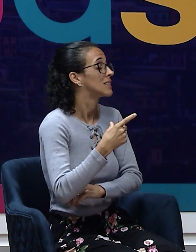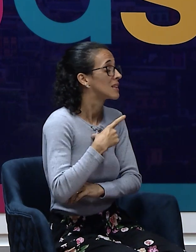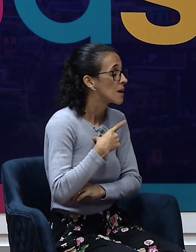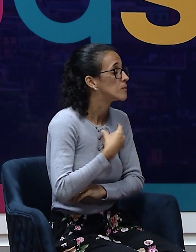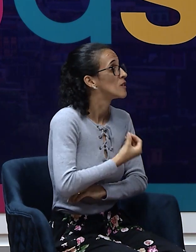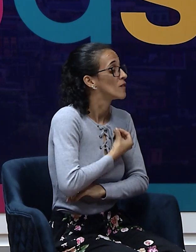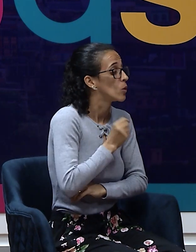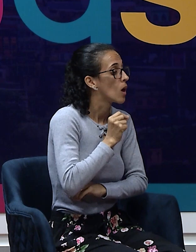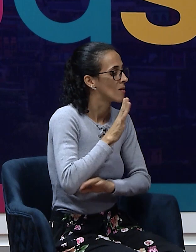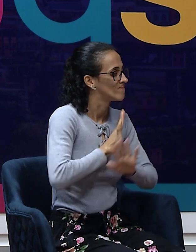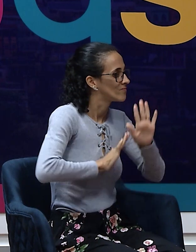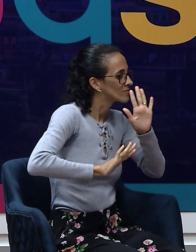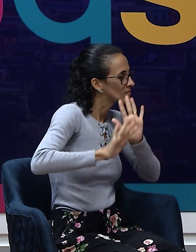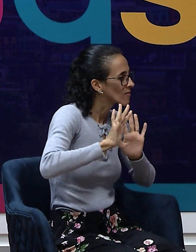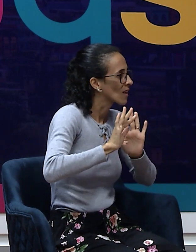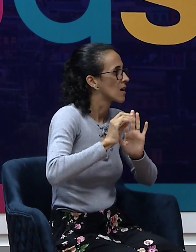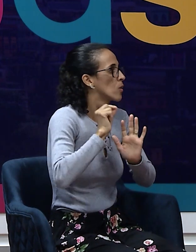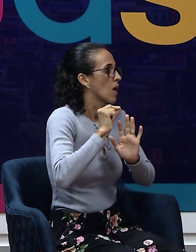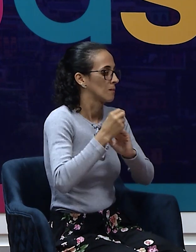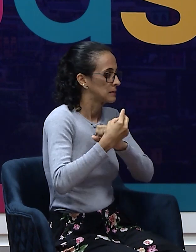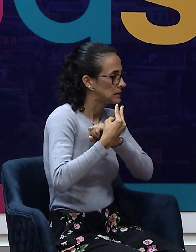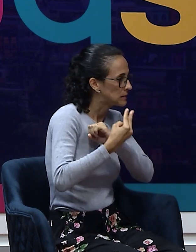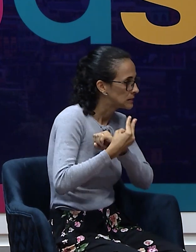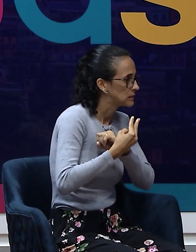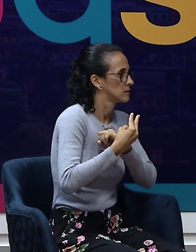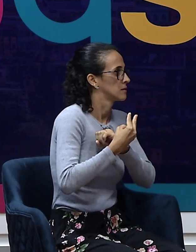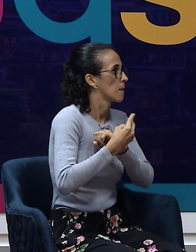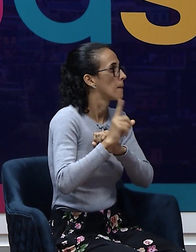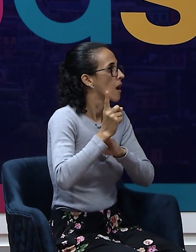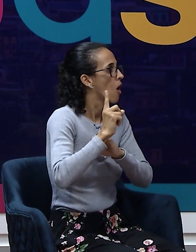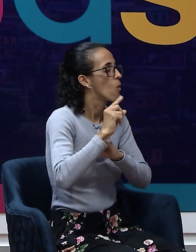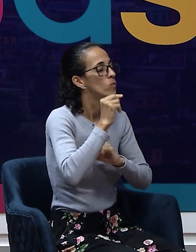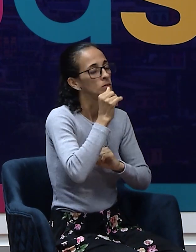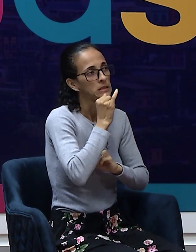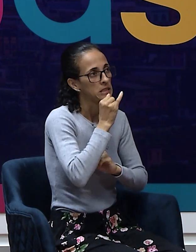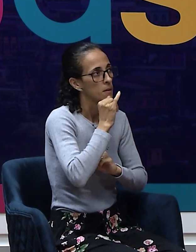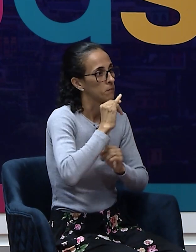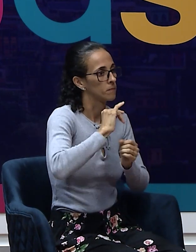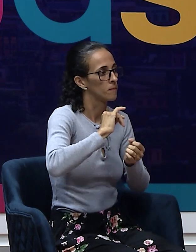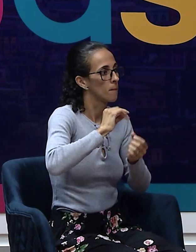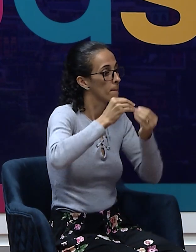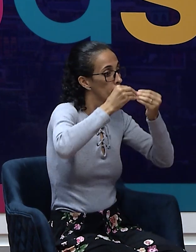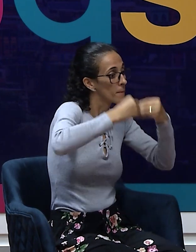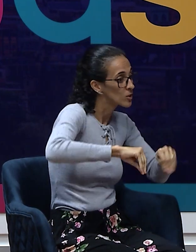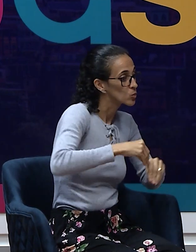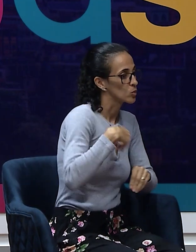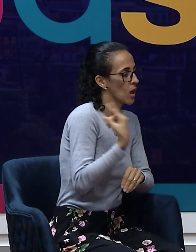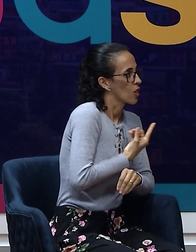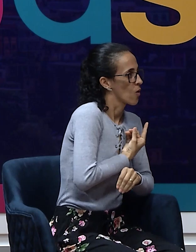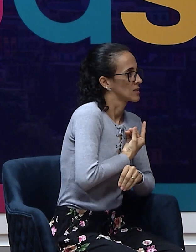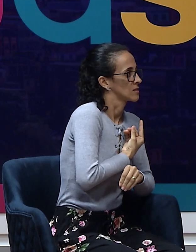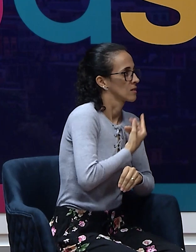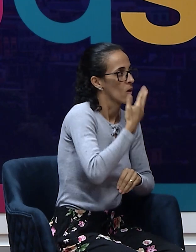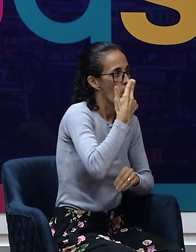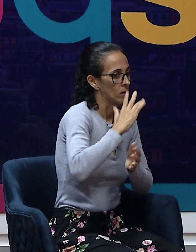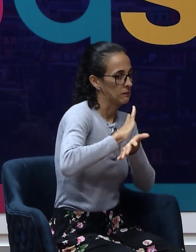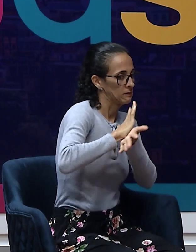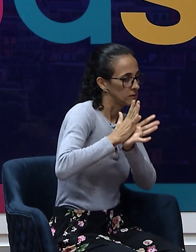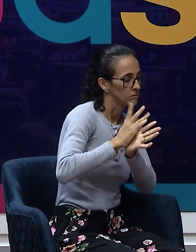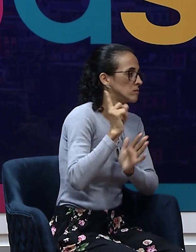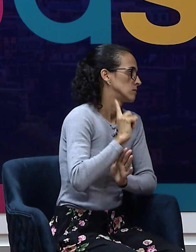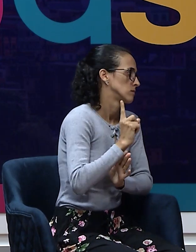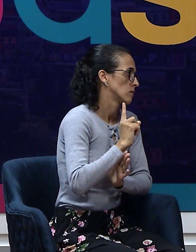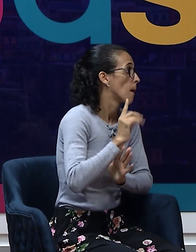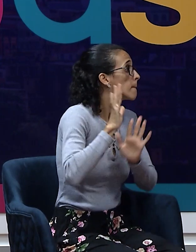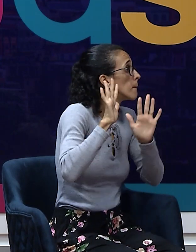e às vezes tem coisas particulares e a gente às vezes tem um receio às vezes da comunidade. Então às vezes a gente pensa em